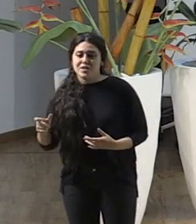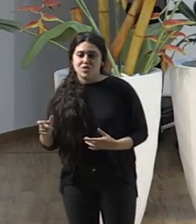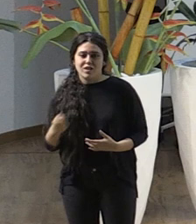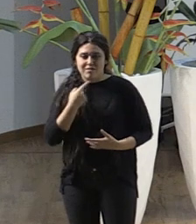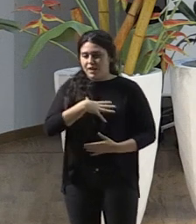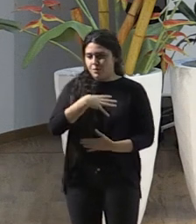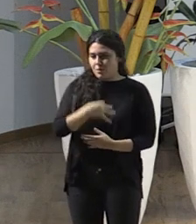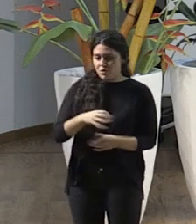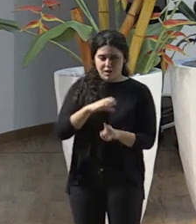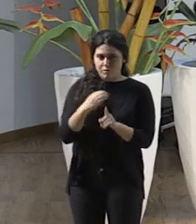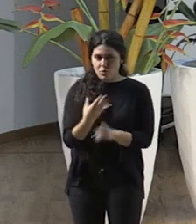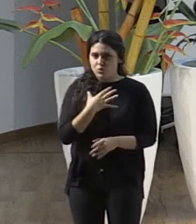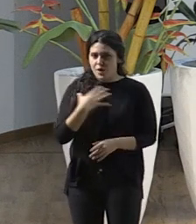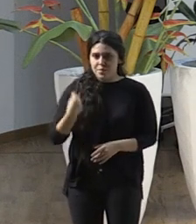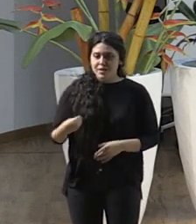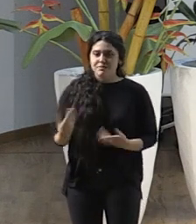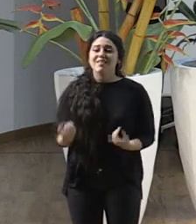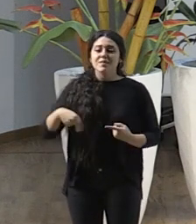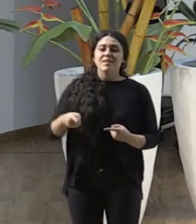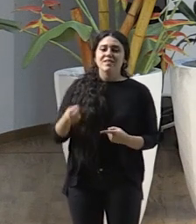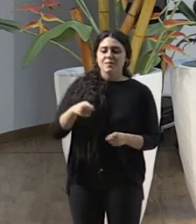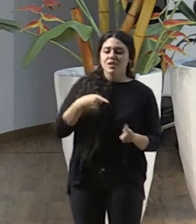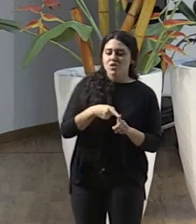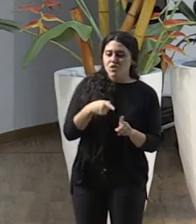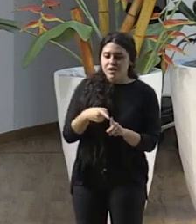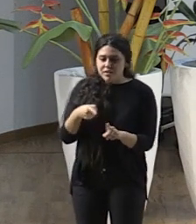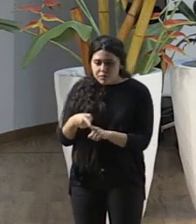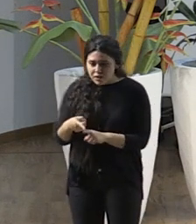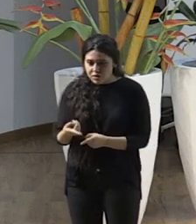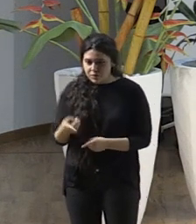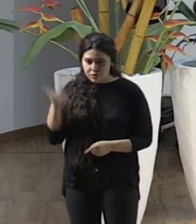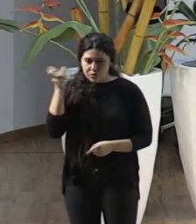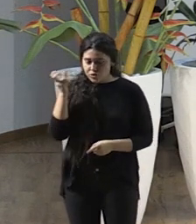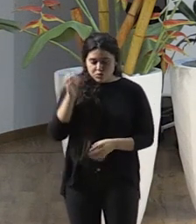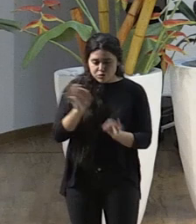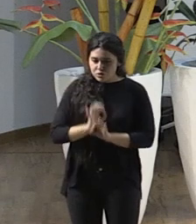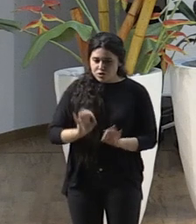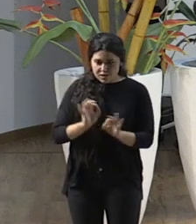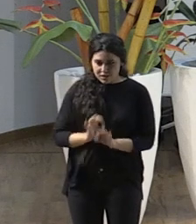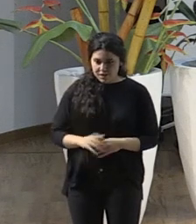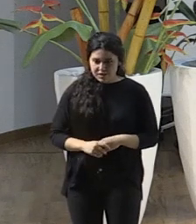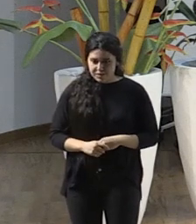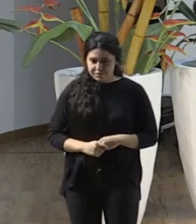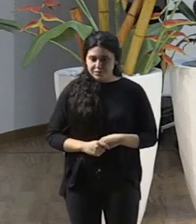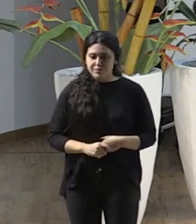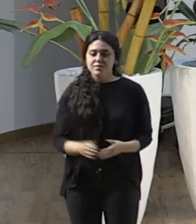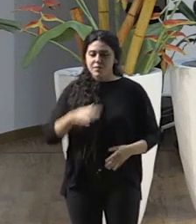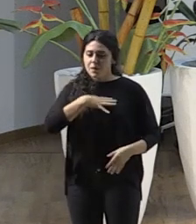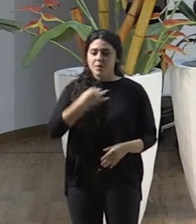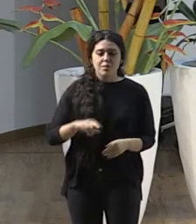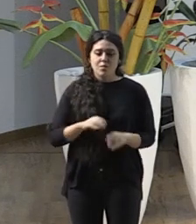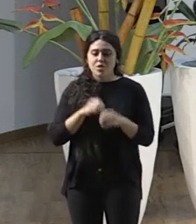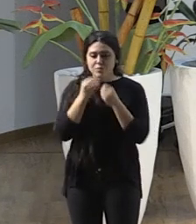cultura, a los objetivos de democratización cultural que tenían más que ver con la difusión y el llevar